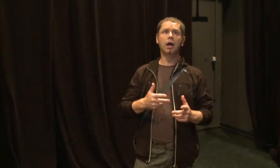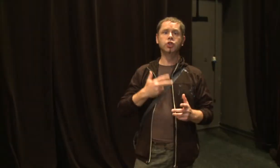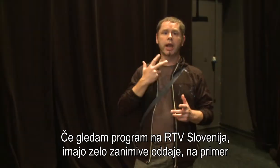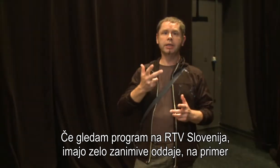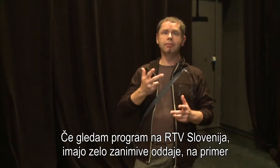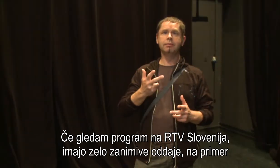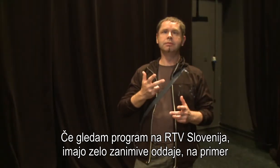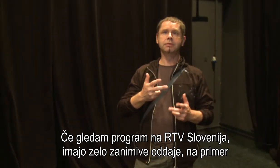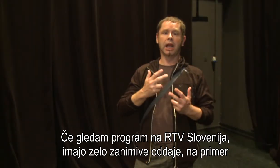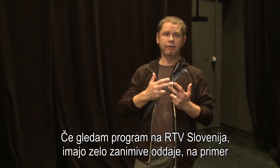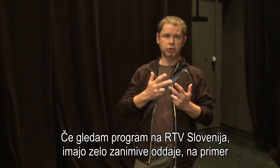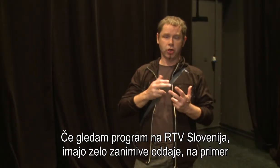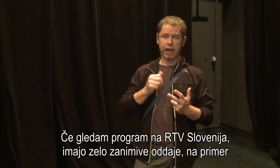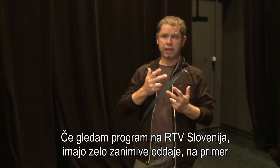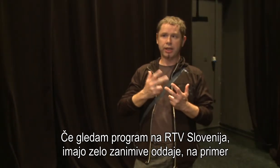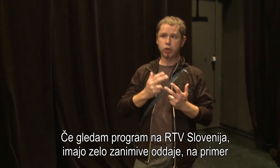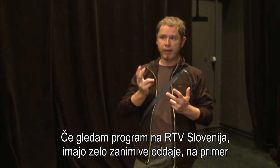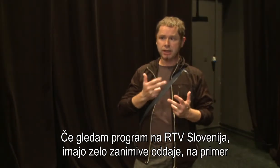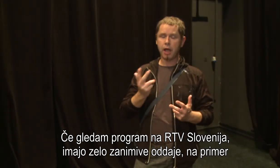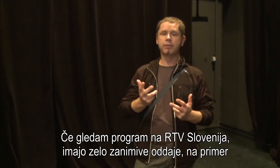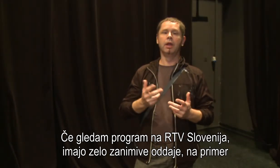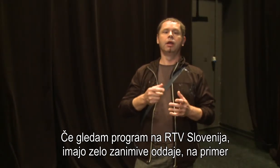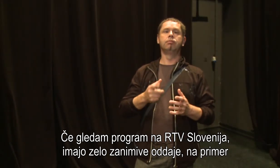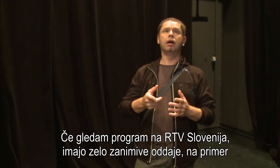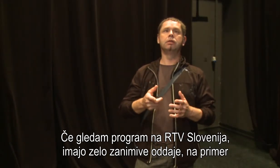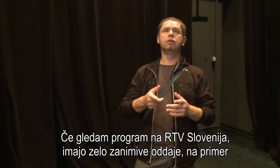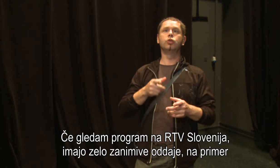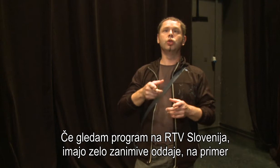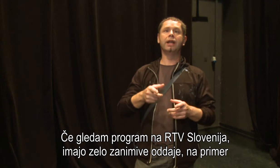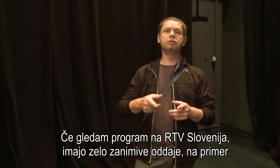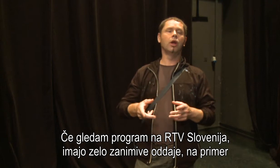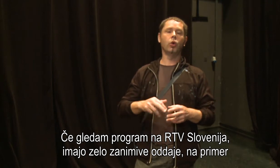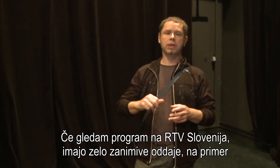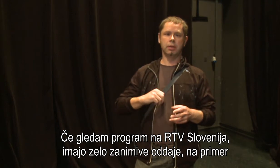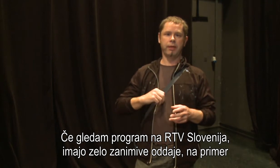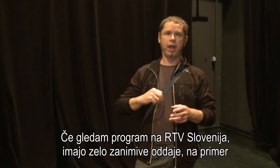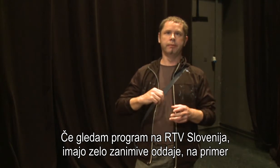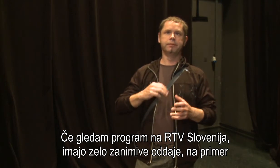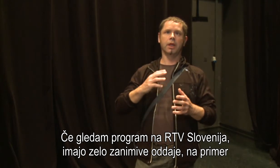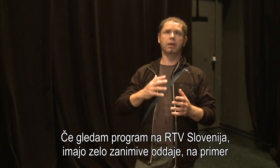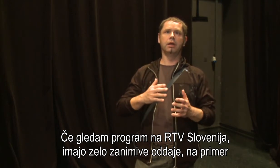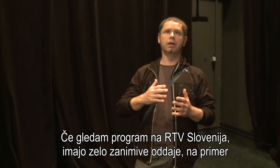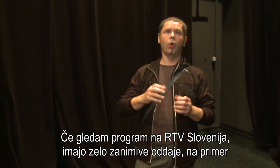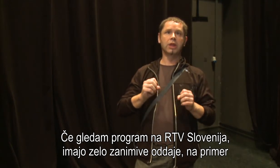Če gledam televizijo RTV Slovenija, ima tudi zelo zanimive